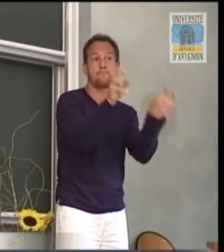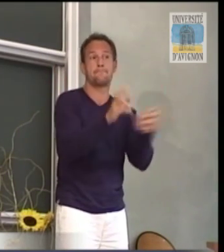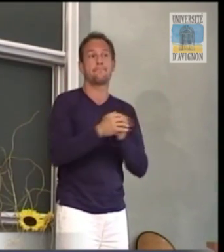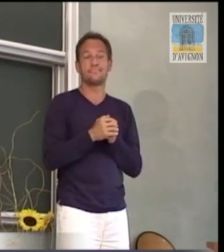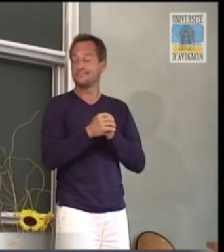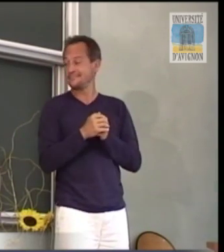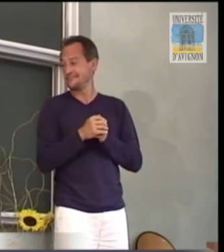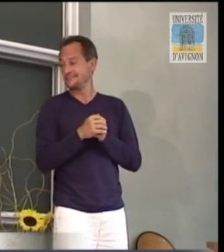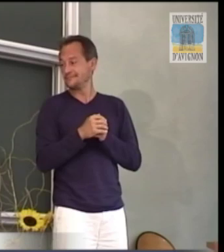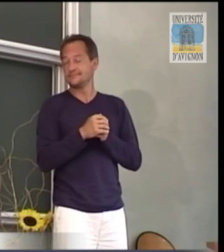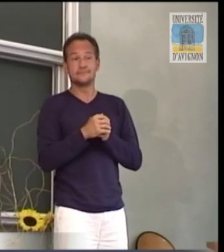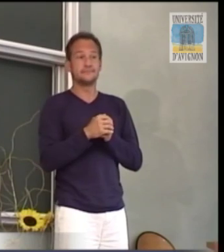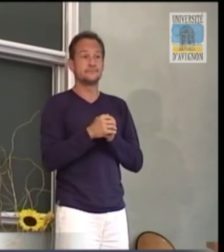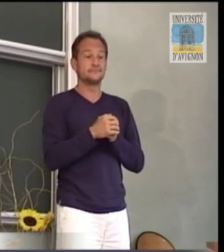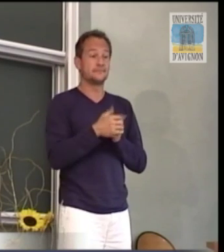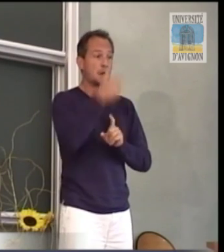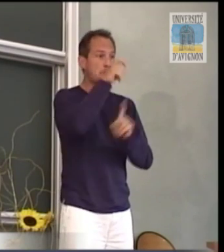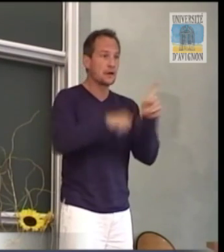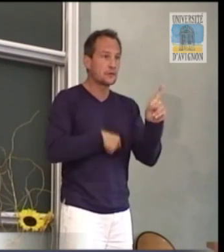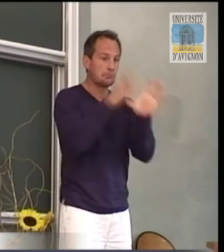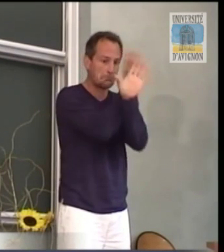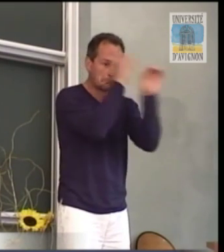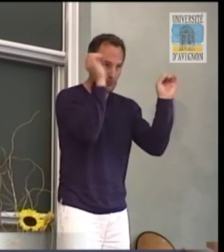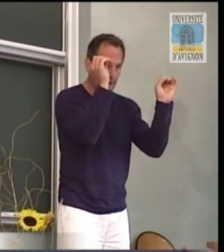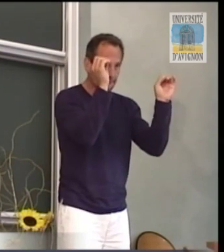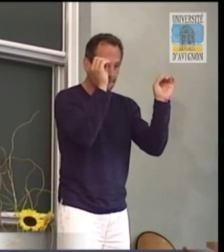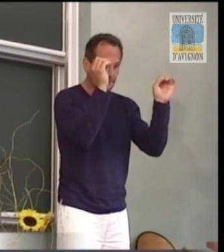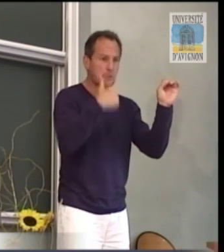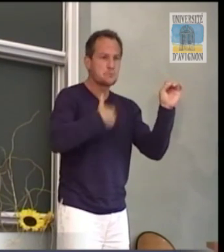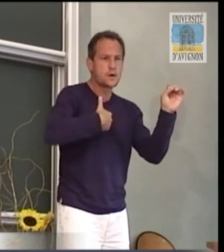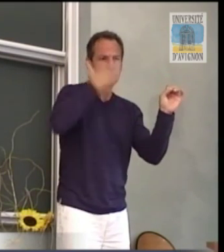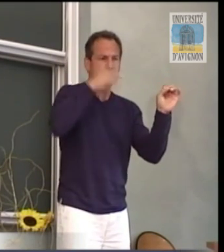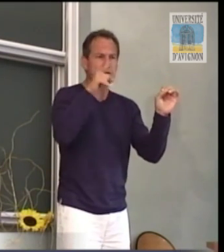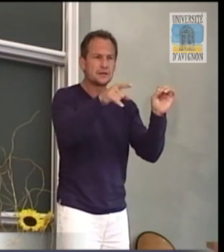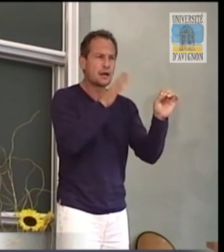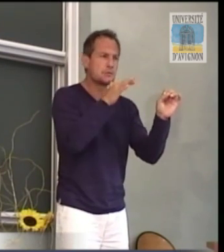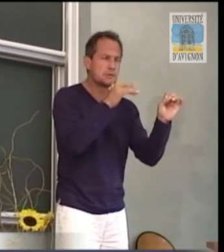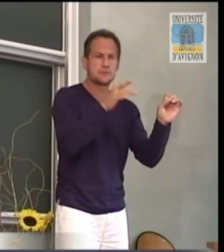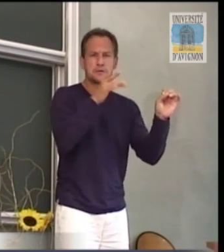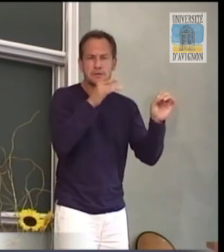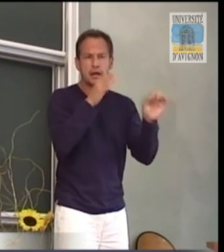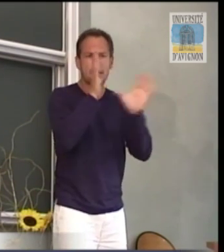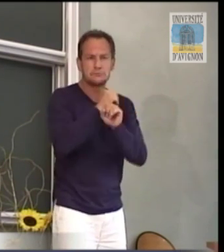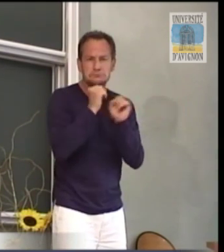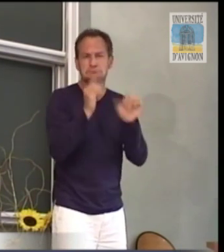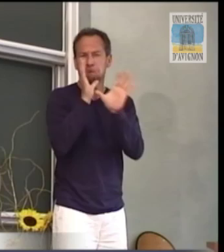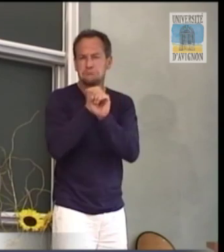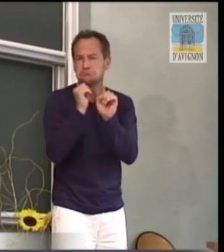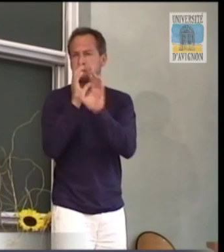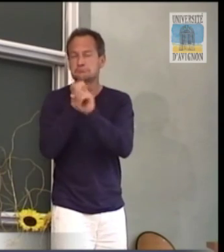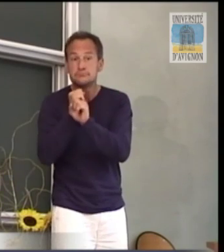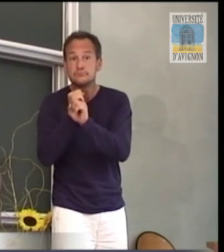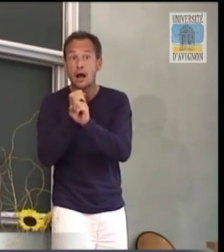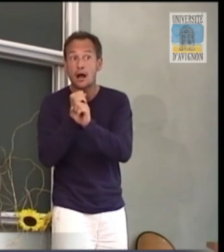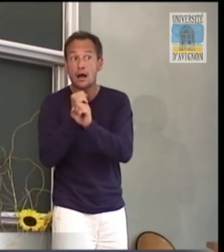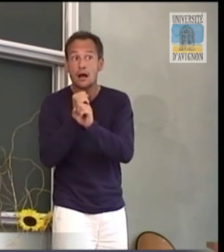possible et qui ne connaît qu'une chose, c'est ce qui ne lui est pas possible, comment peut-elle se rendre compte de ses